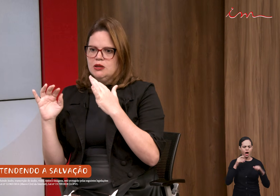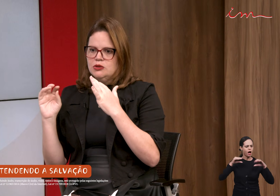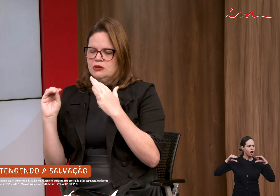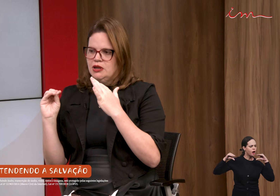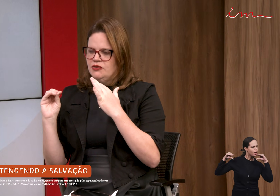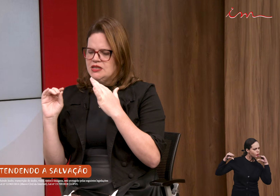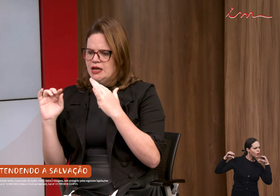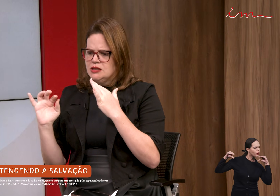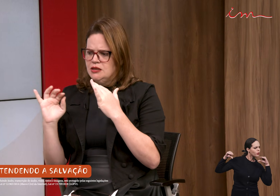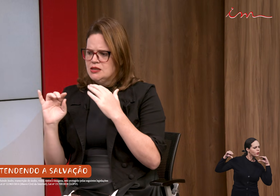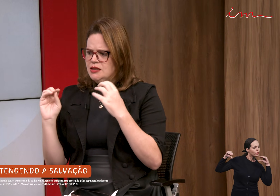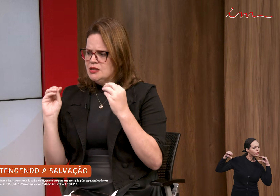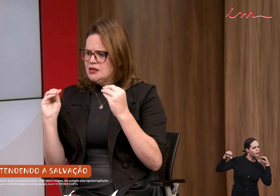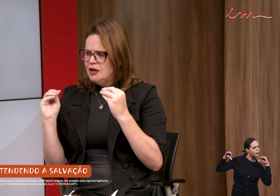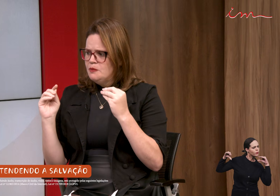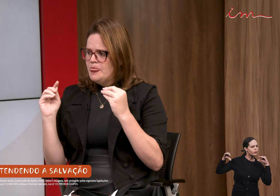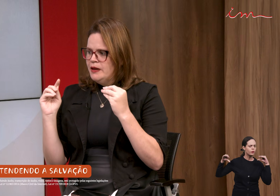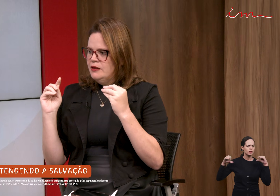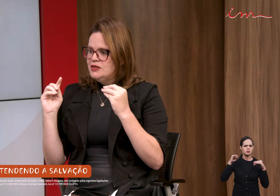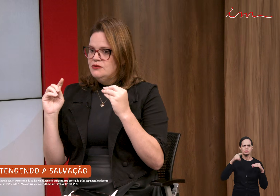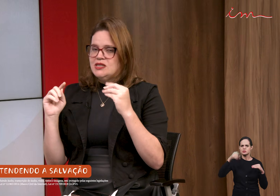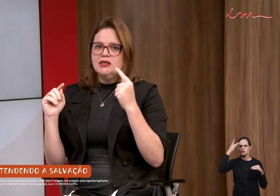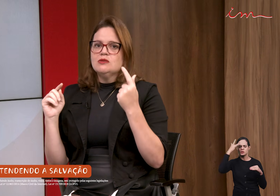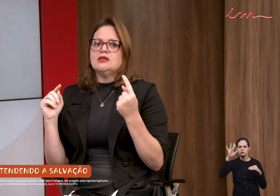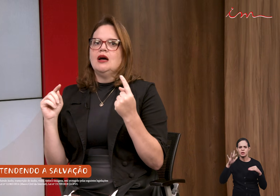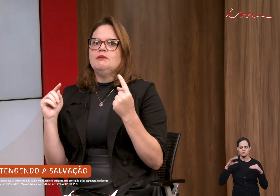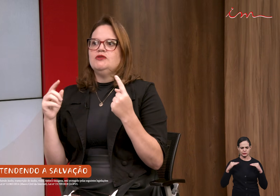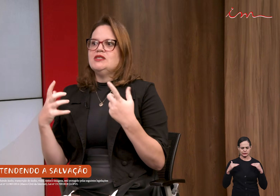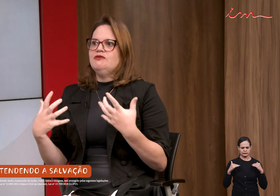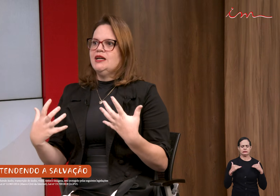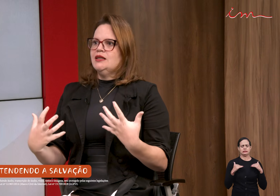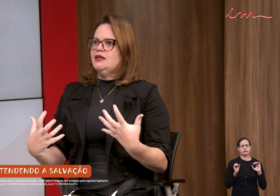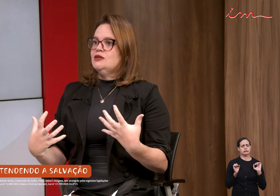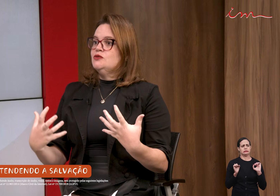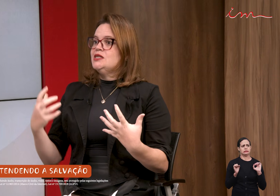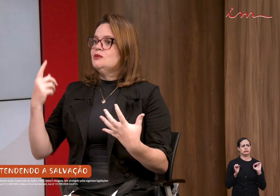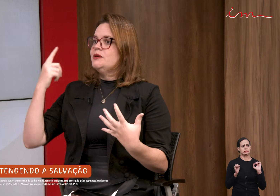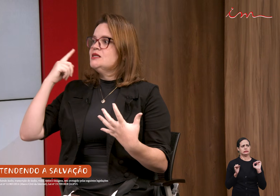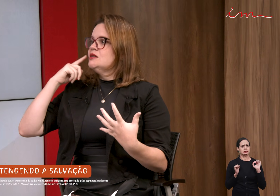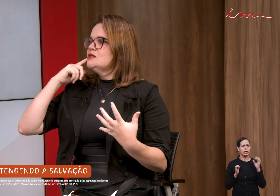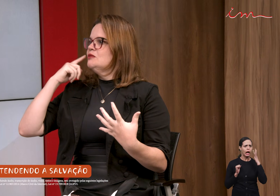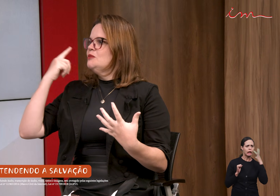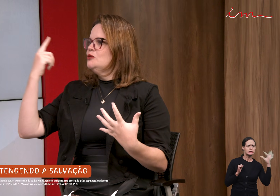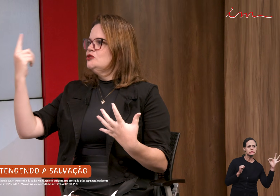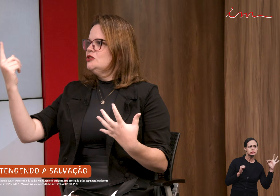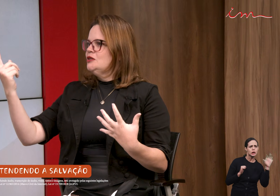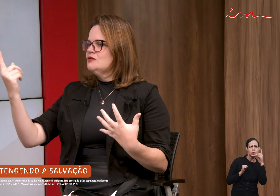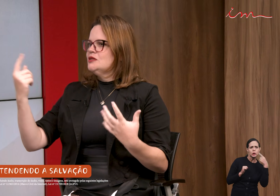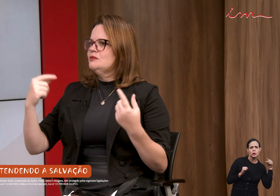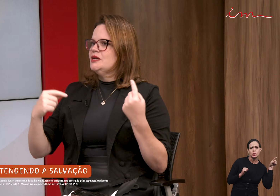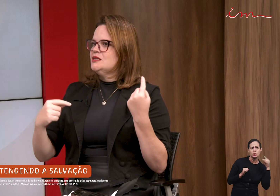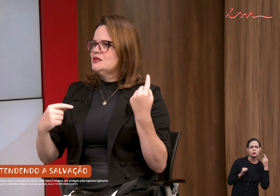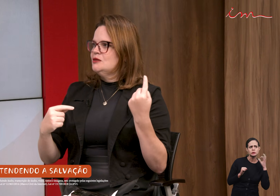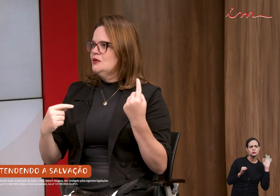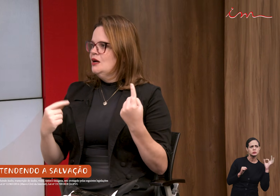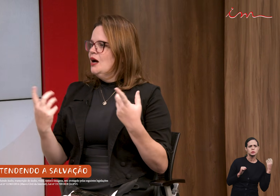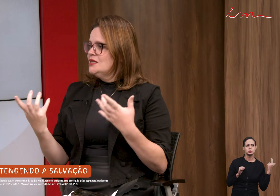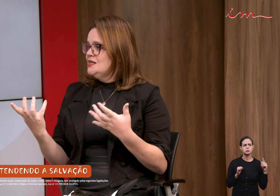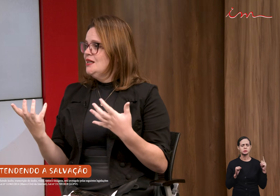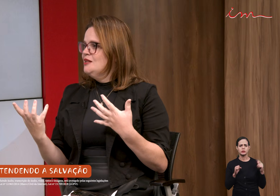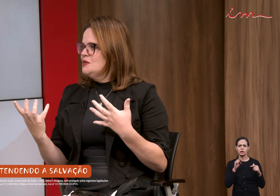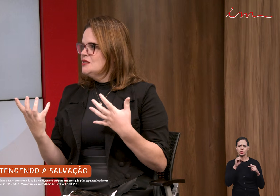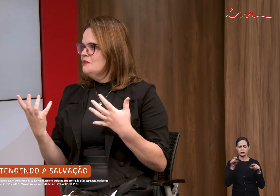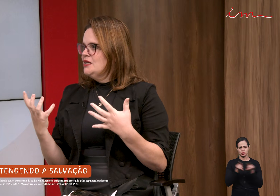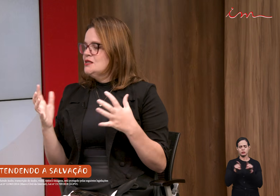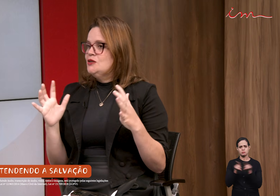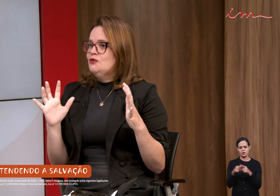a bocadura que eu tenho que fazer é assim, assim, assado. Se você não sabe, você fica tenso, você não presta atenção na melodia, você não presta atenção.